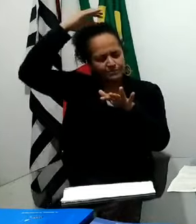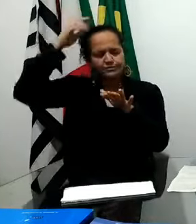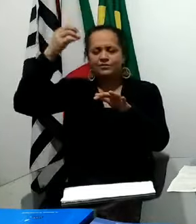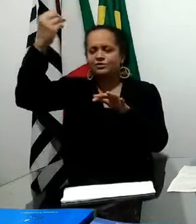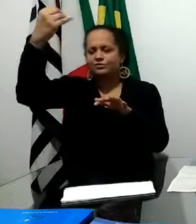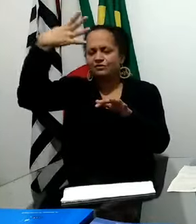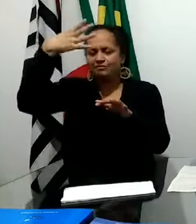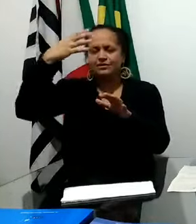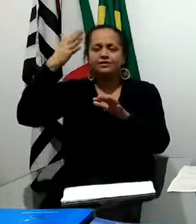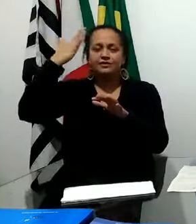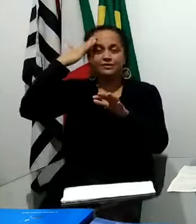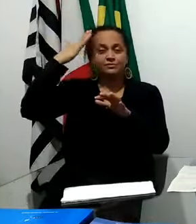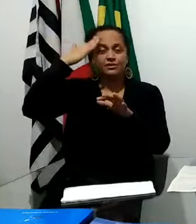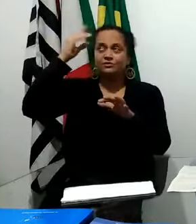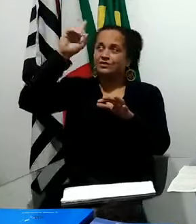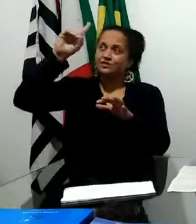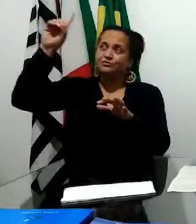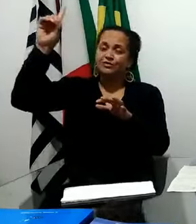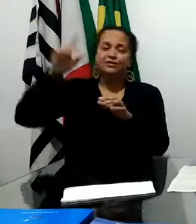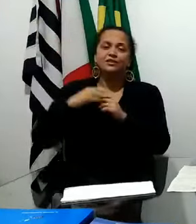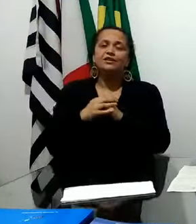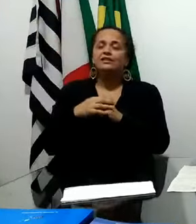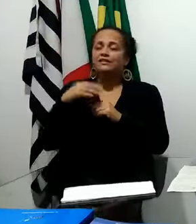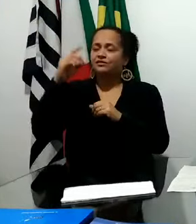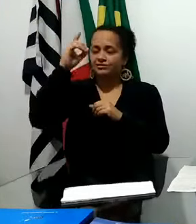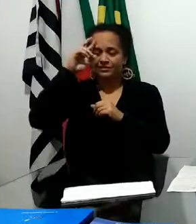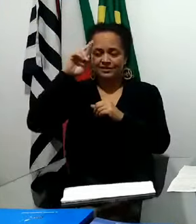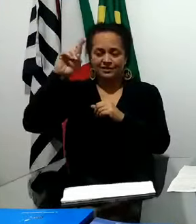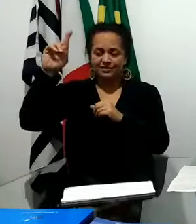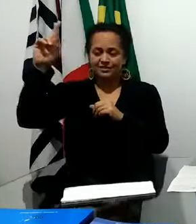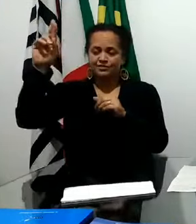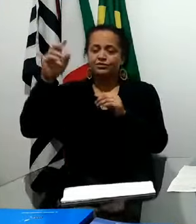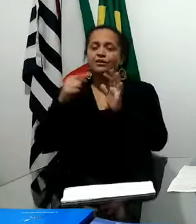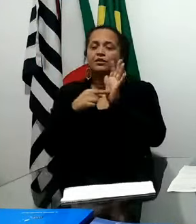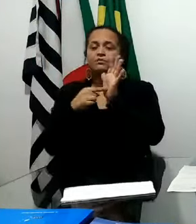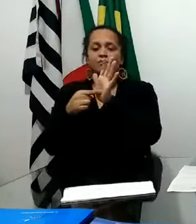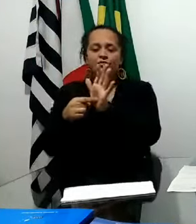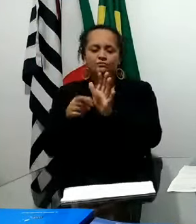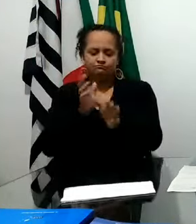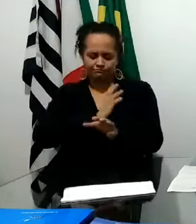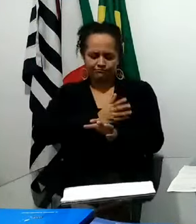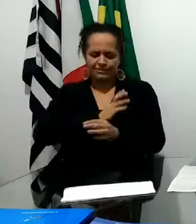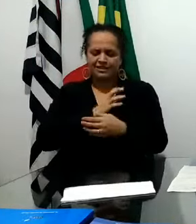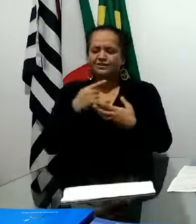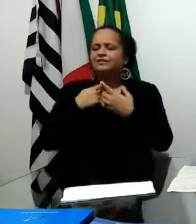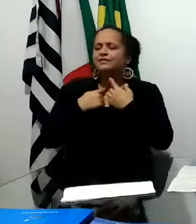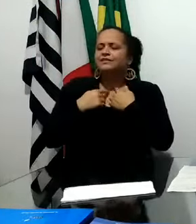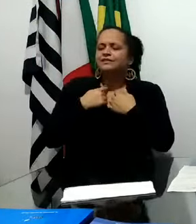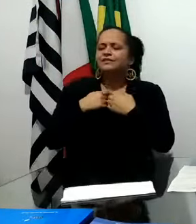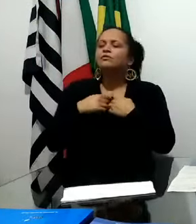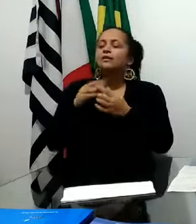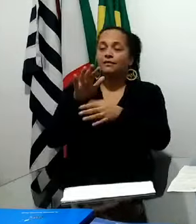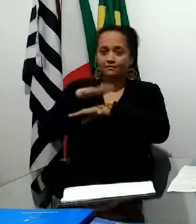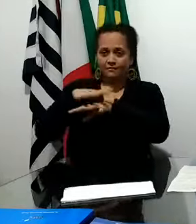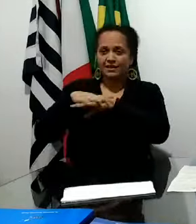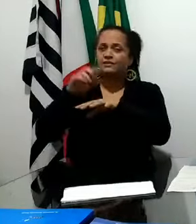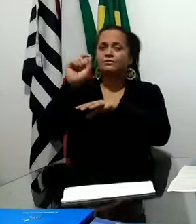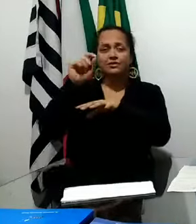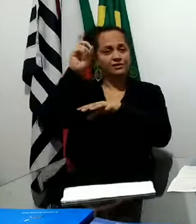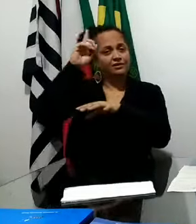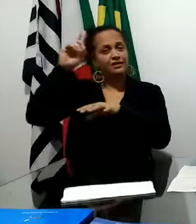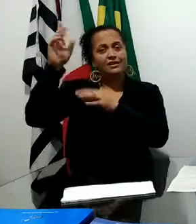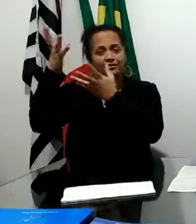Que o Senhor ilumine os olhos dos seus corações, que eles recebam a revelação do seu chamado, da sua vocação no corpo de Cristo. Que o